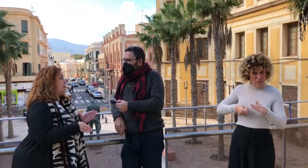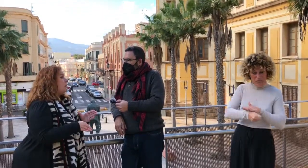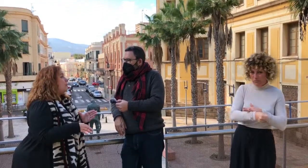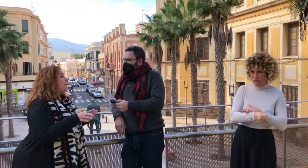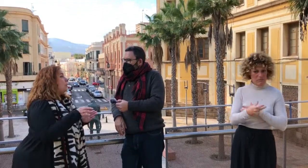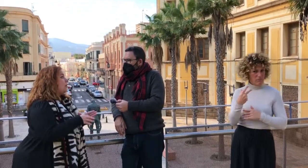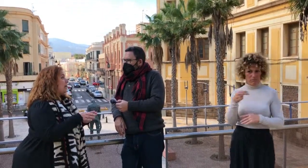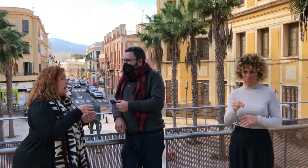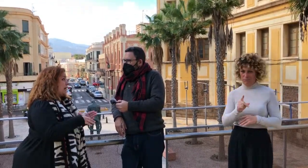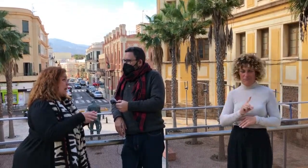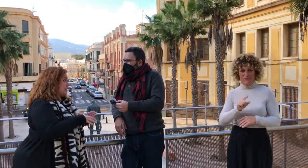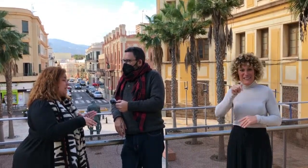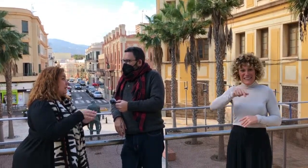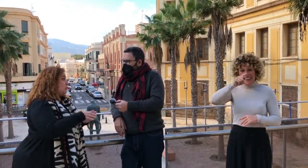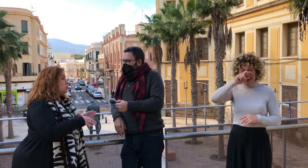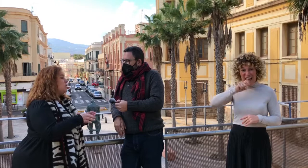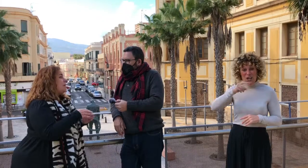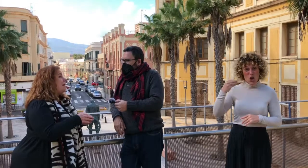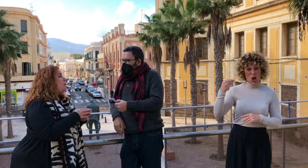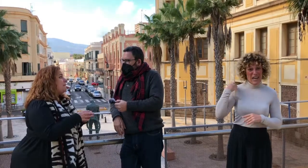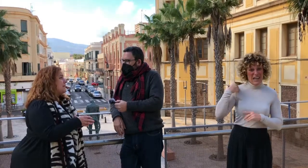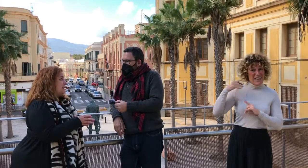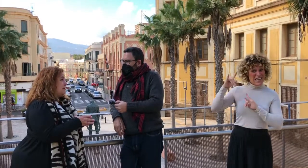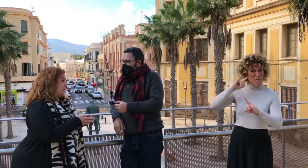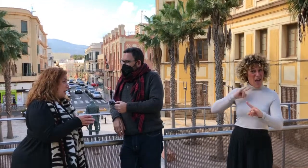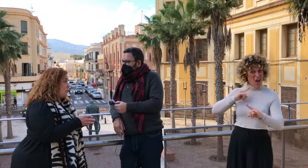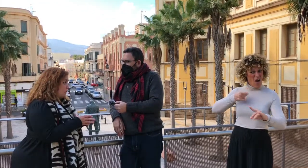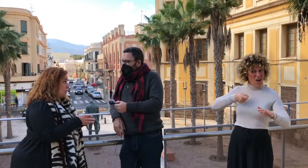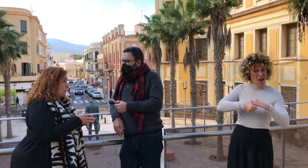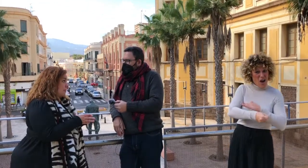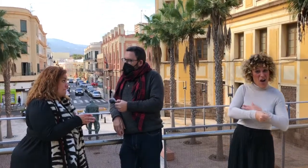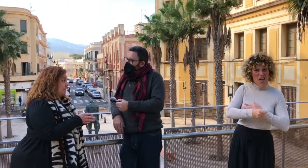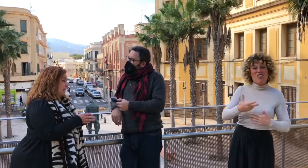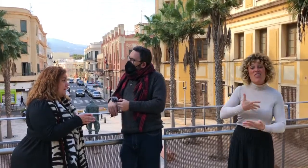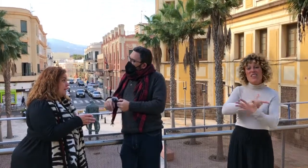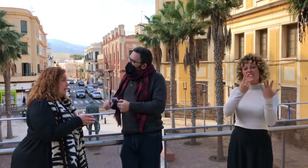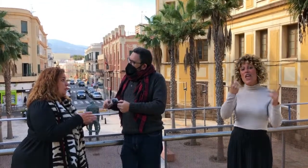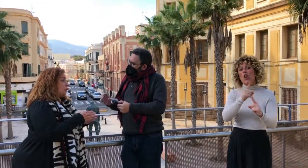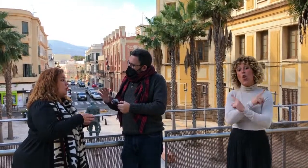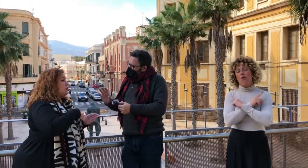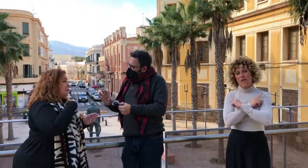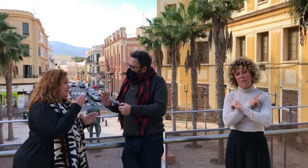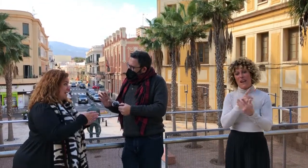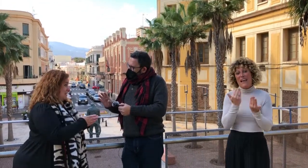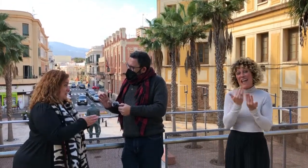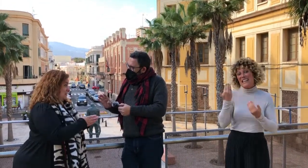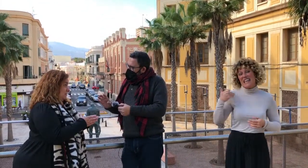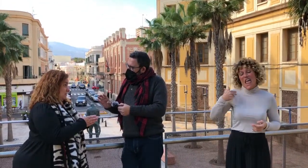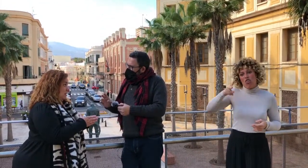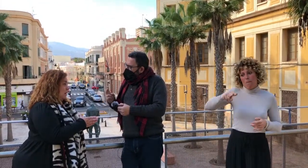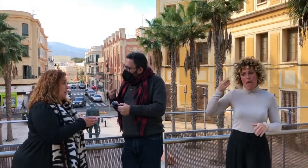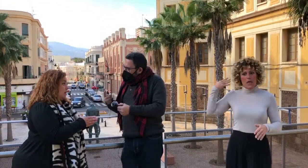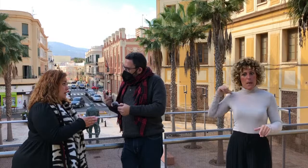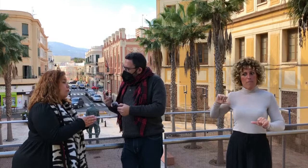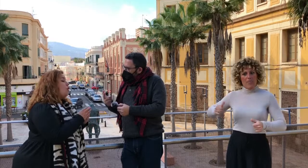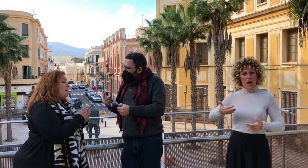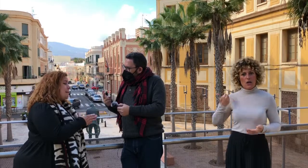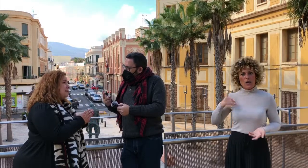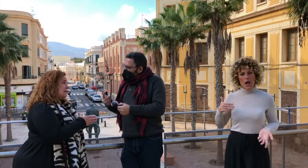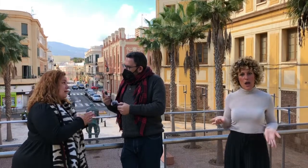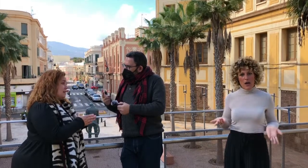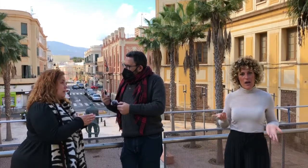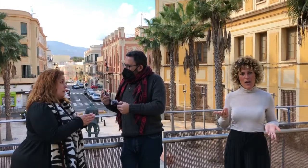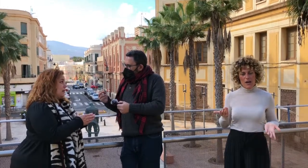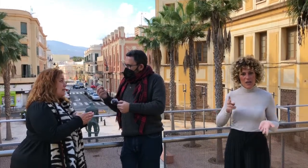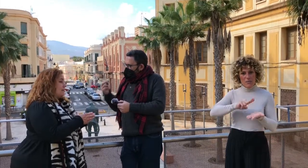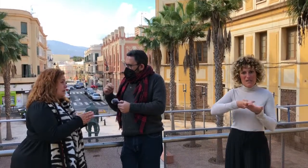noviembre, cuando las clases y el curso llevaba 2 meses empezado, ¿vale? Entonces nos llaman tarde. ¿Dos meses?